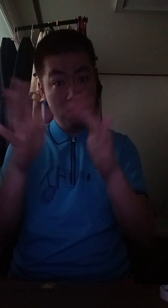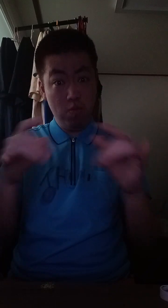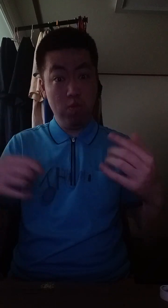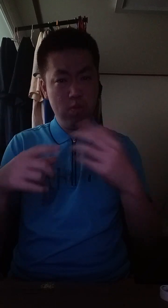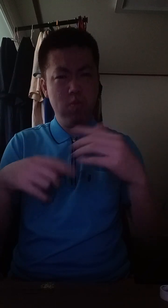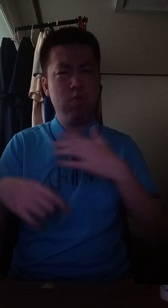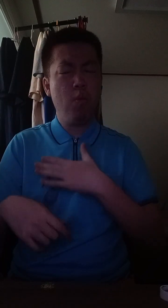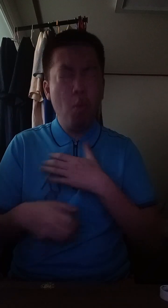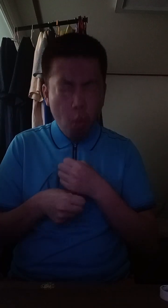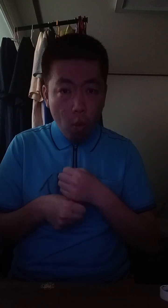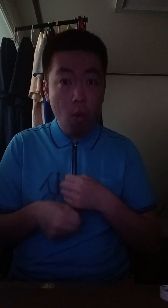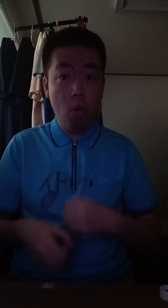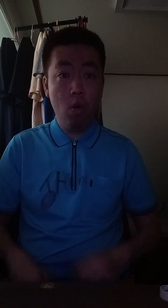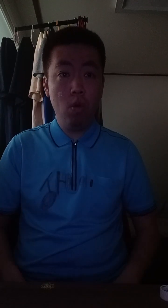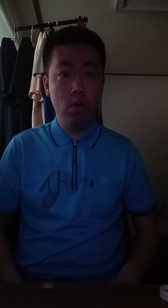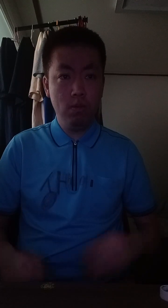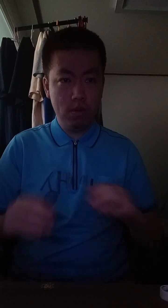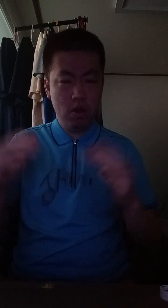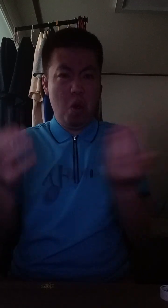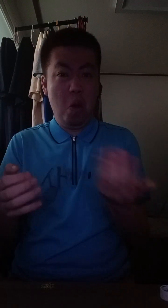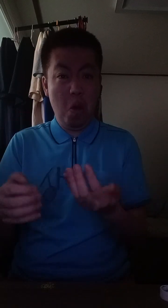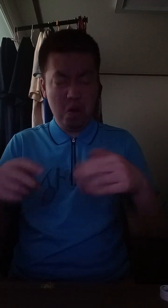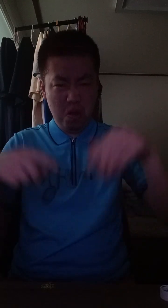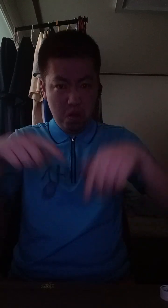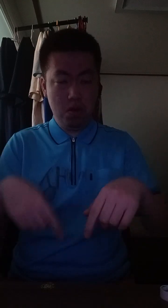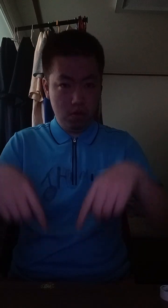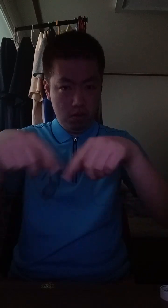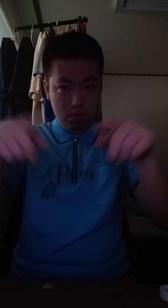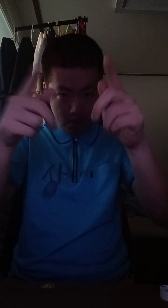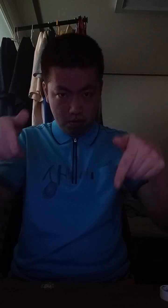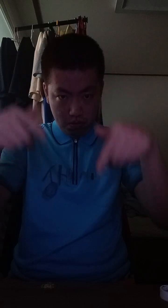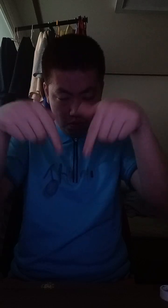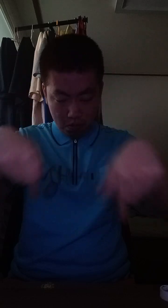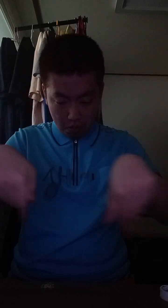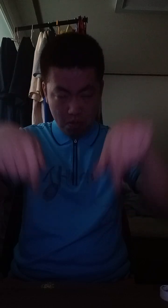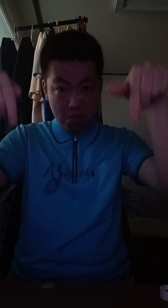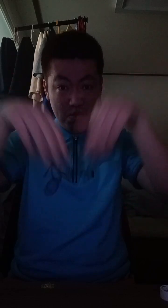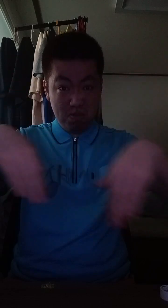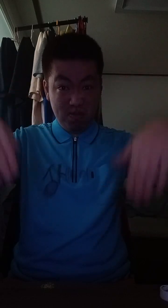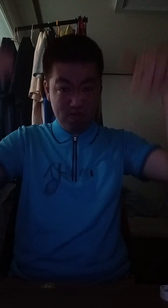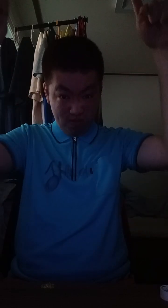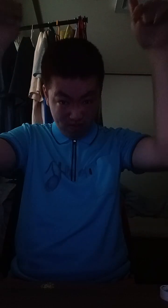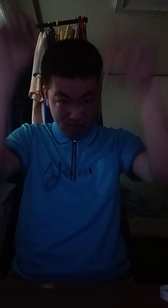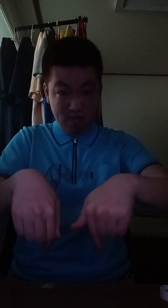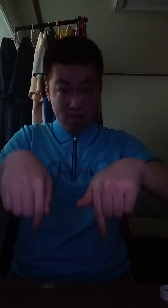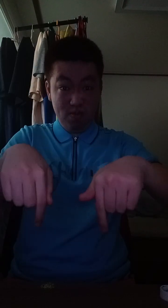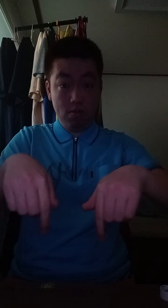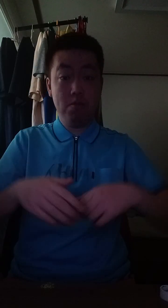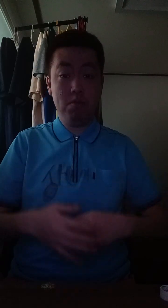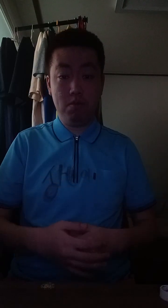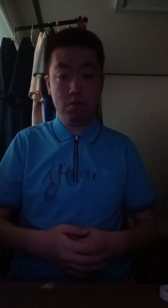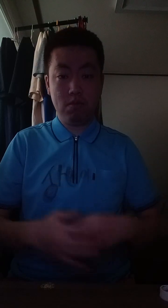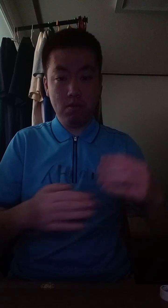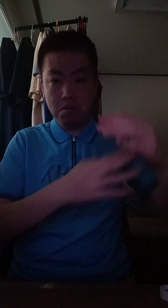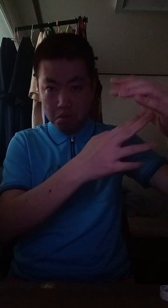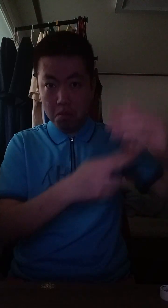입을 뻔했습니다. 발을 헛디뎌 승강장과 열차 사이 공간으로 그대로 떨어진 겁니다. 타려고 했는데